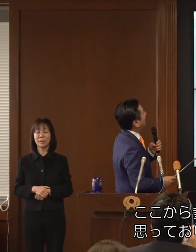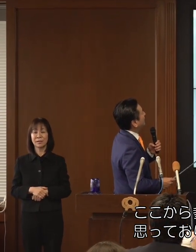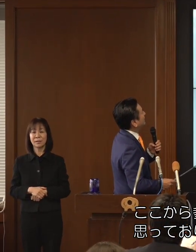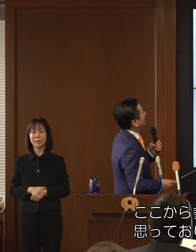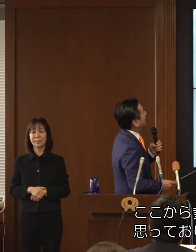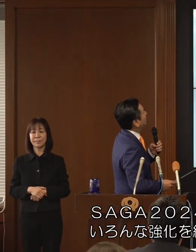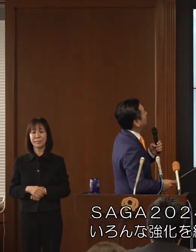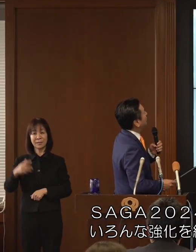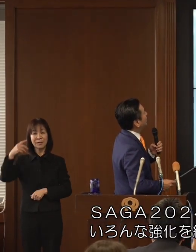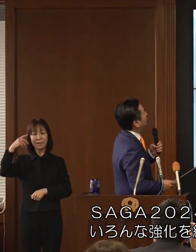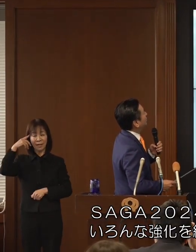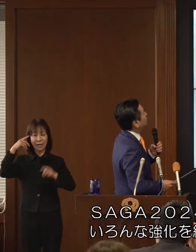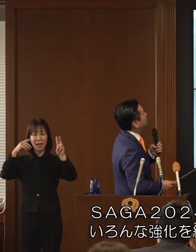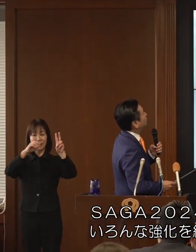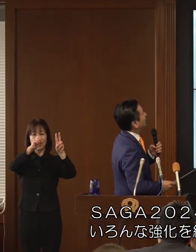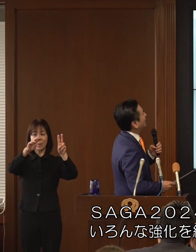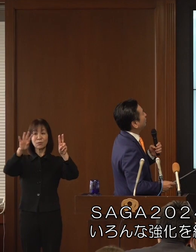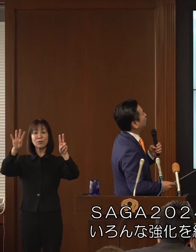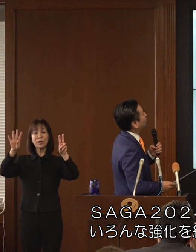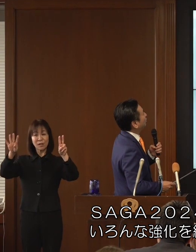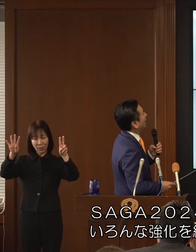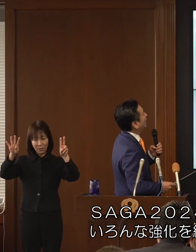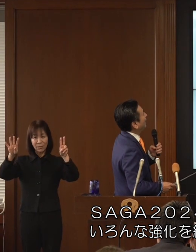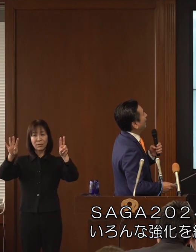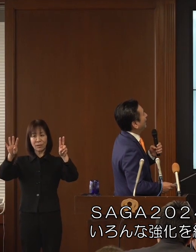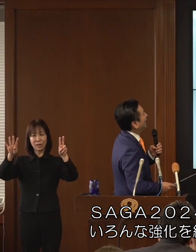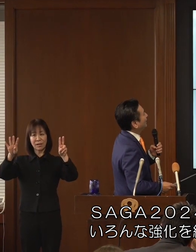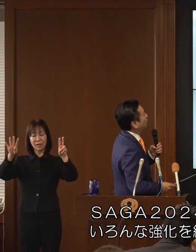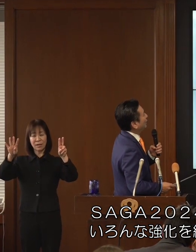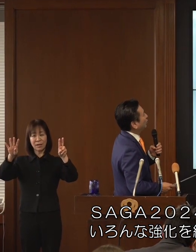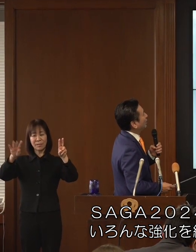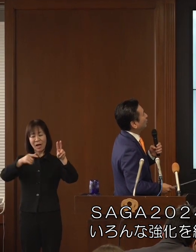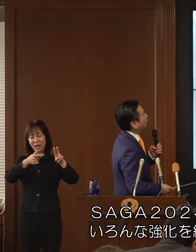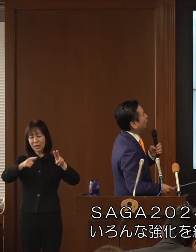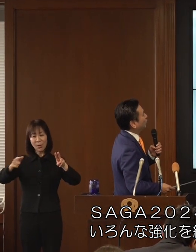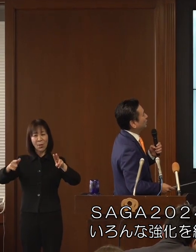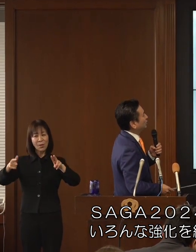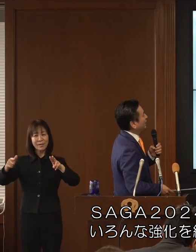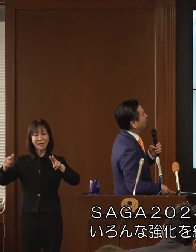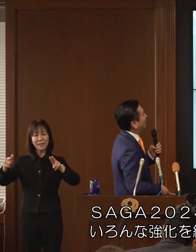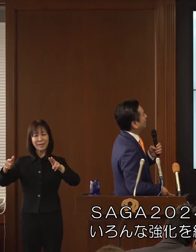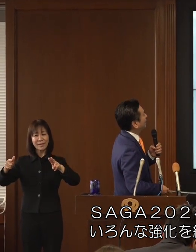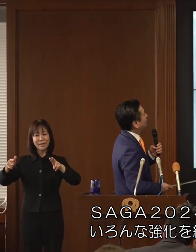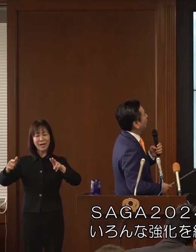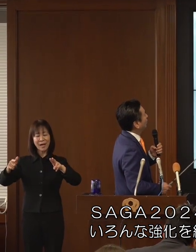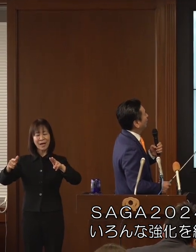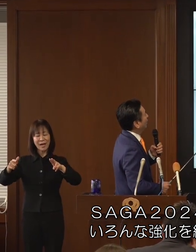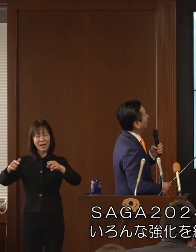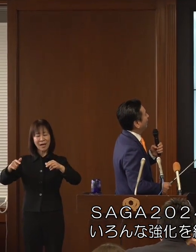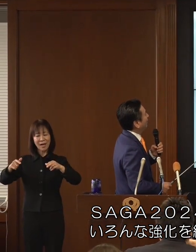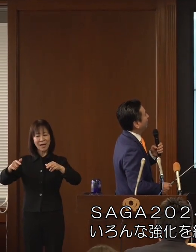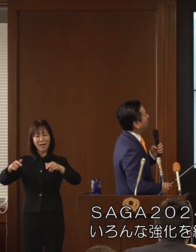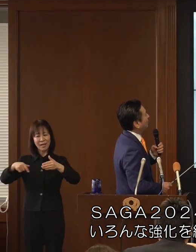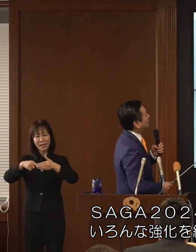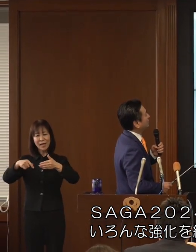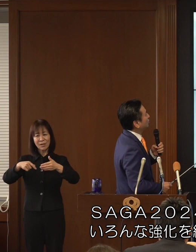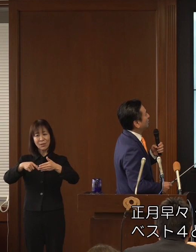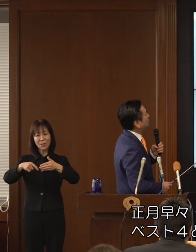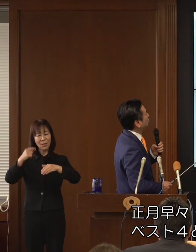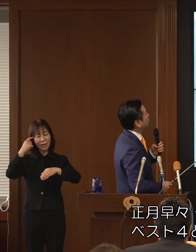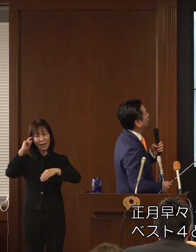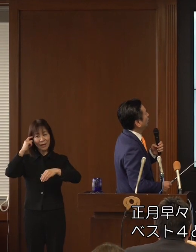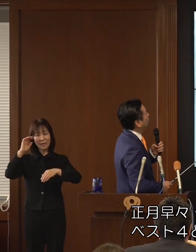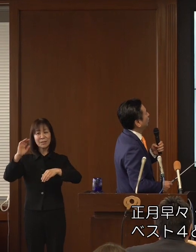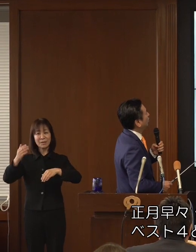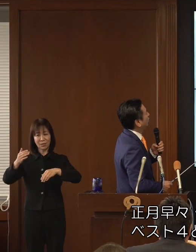ということで、佐賀2024は一つの通過点ということで、いろんな強化を続けているわけですけれども、正